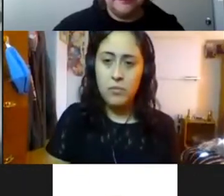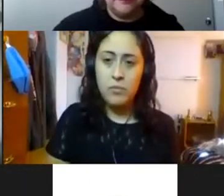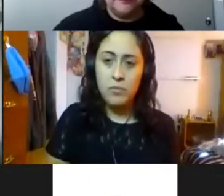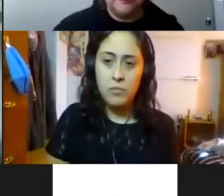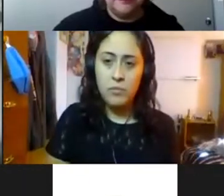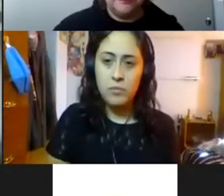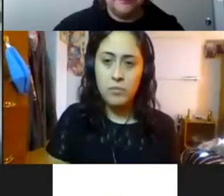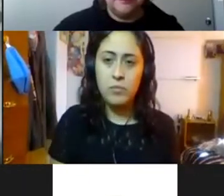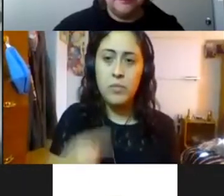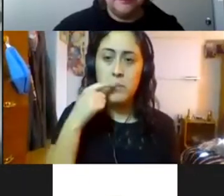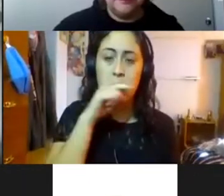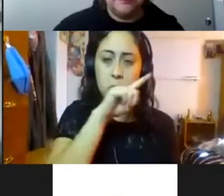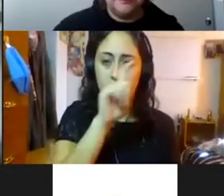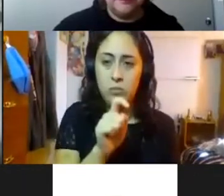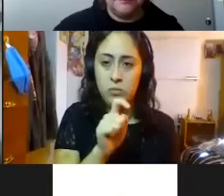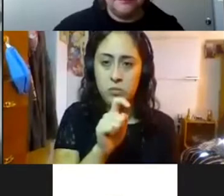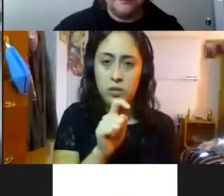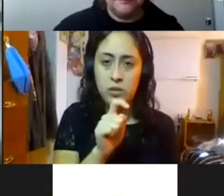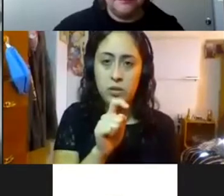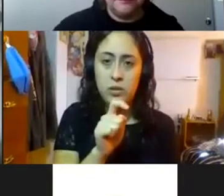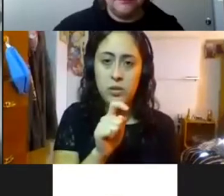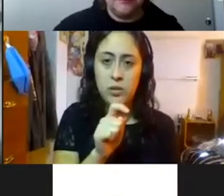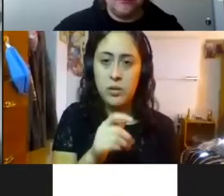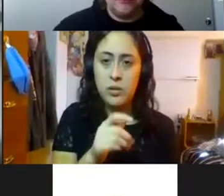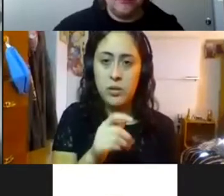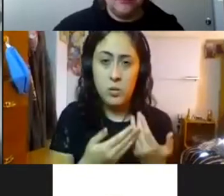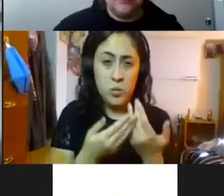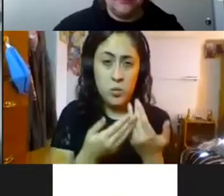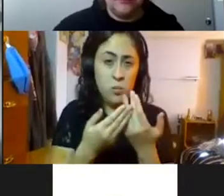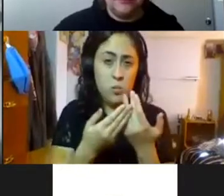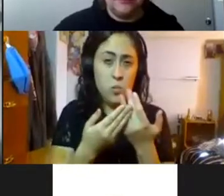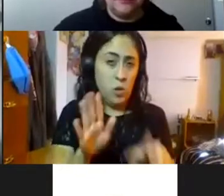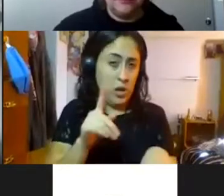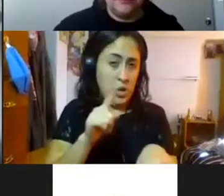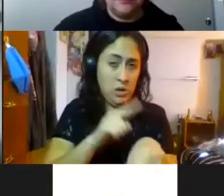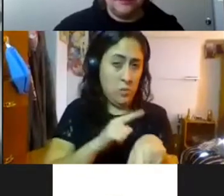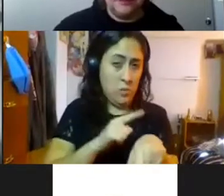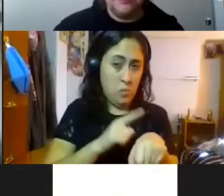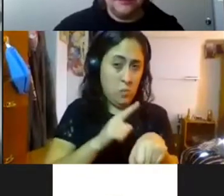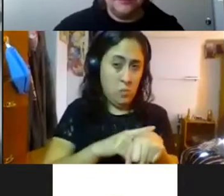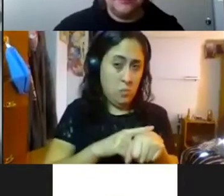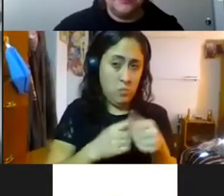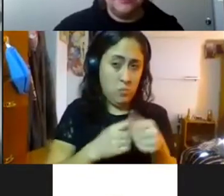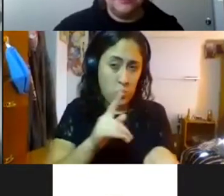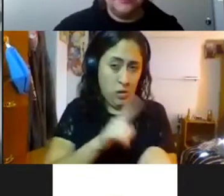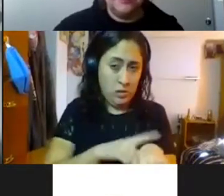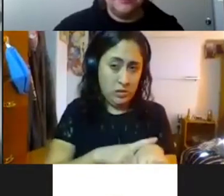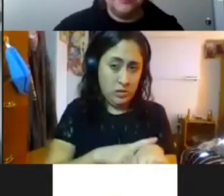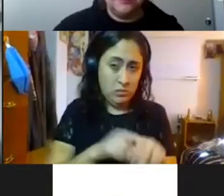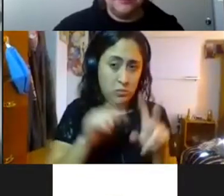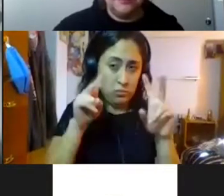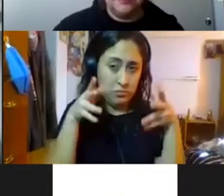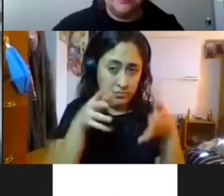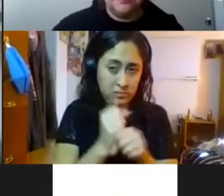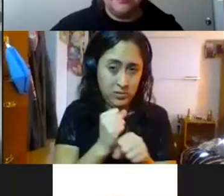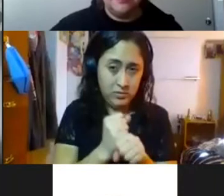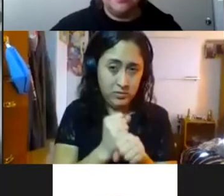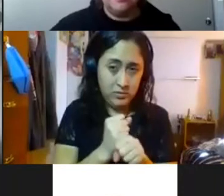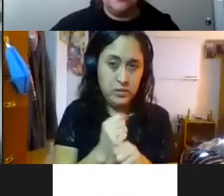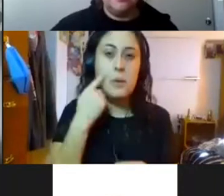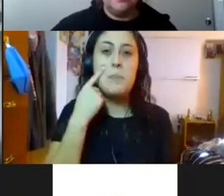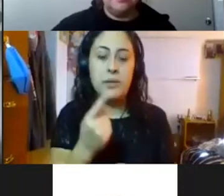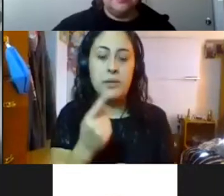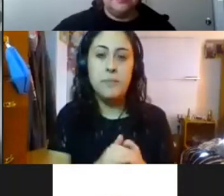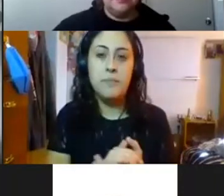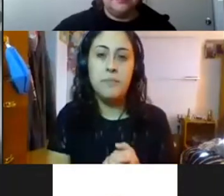La pregunta está dirigida como a cualquier momento del rol, ¿no? Sí. Ya, mira, en eso